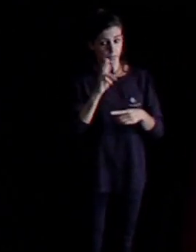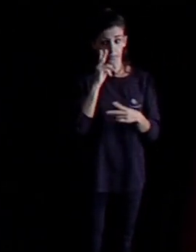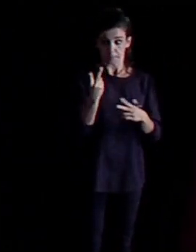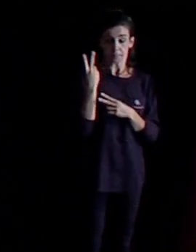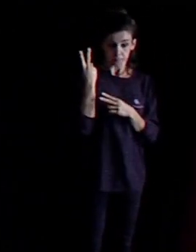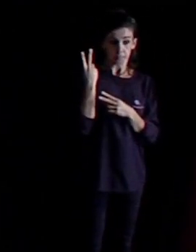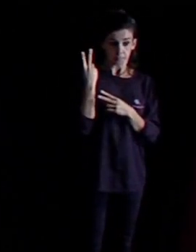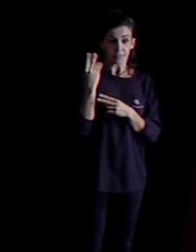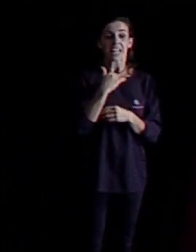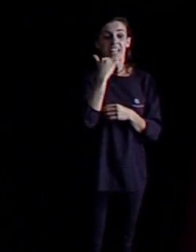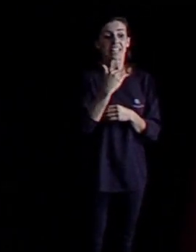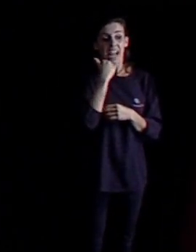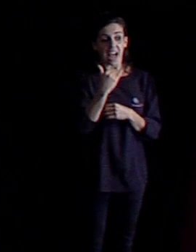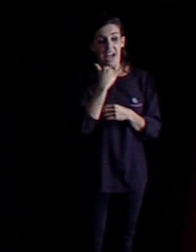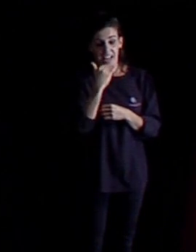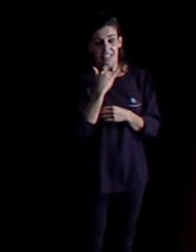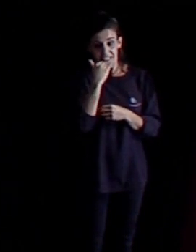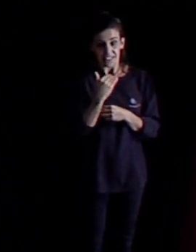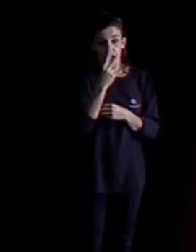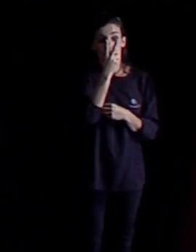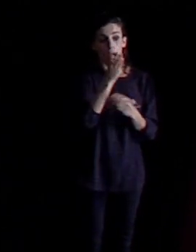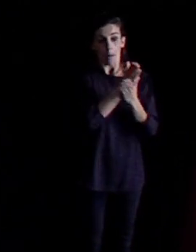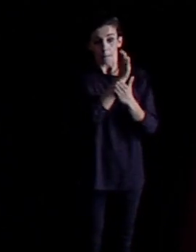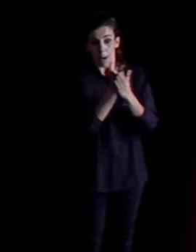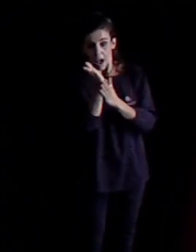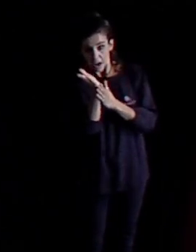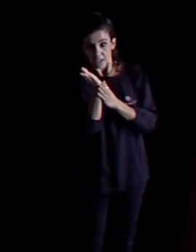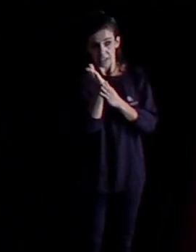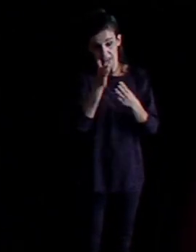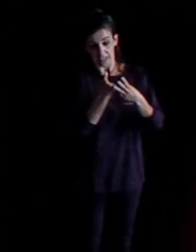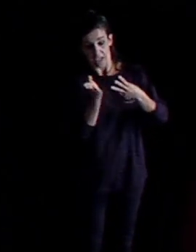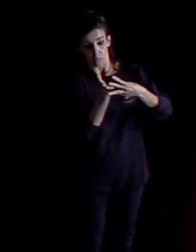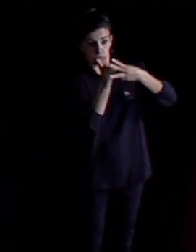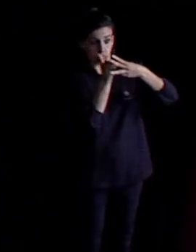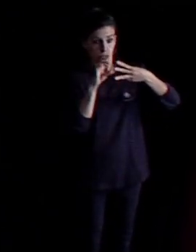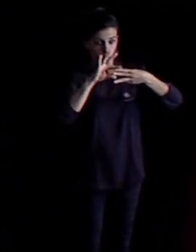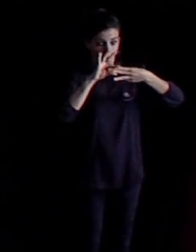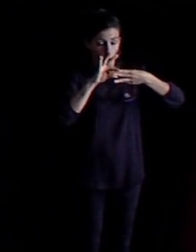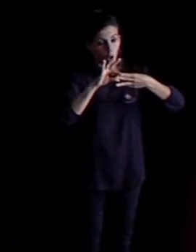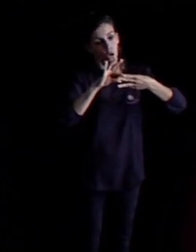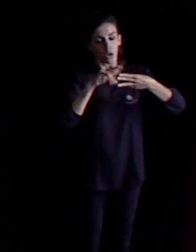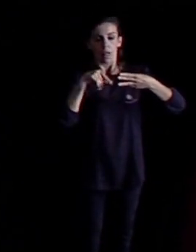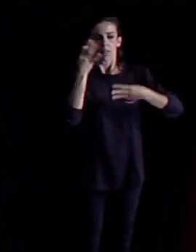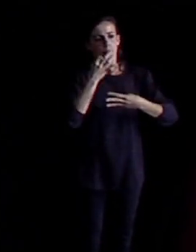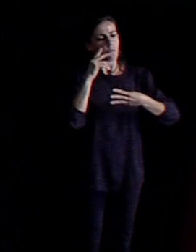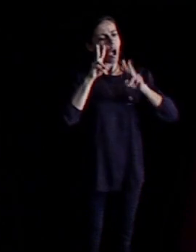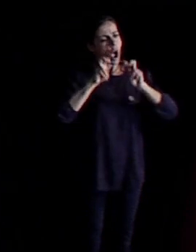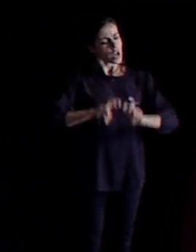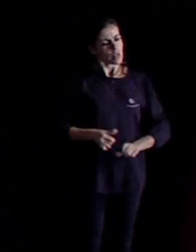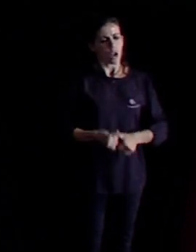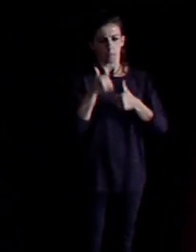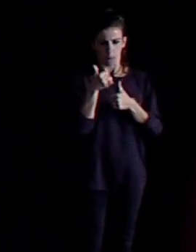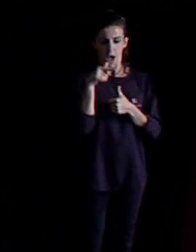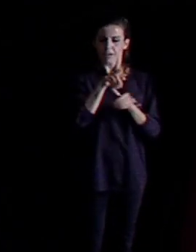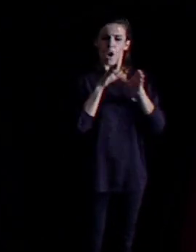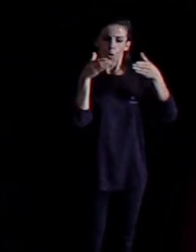fíjense ustedes que es casi 2/3, deberíamos de analizarlo un poquito más. ¿Qué pasa con